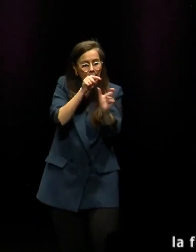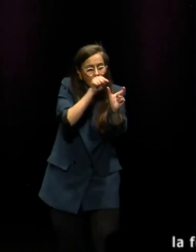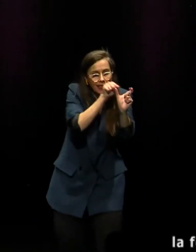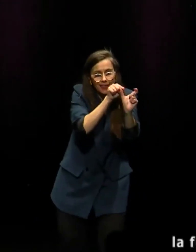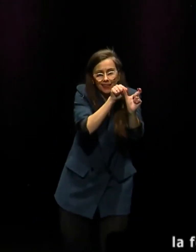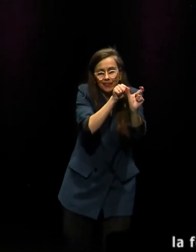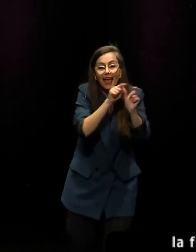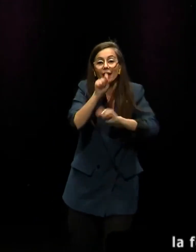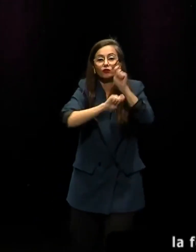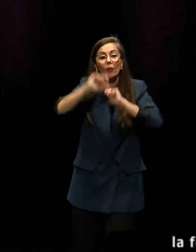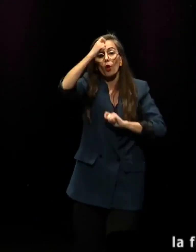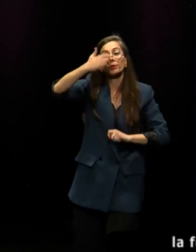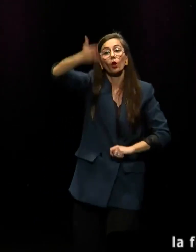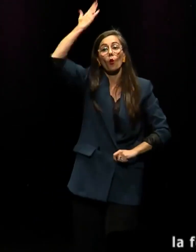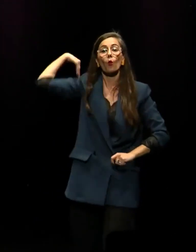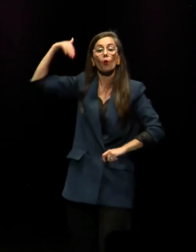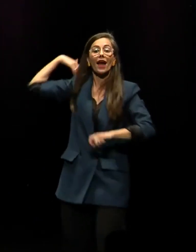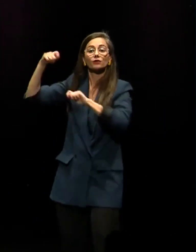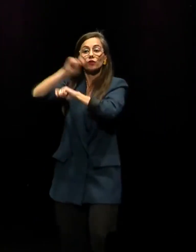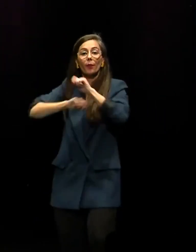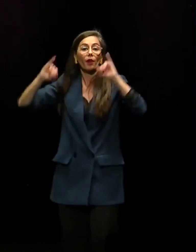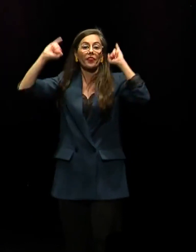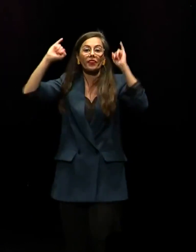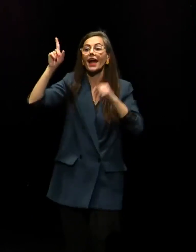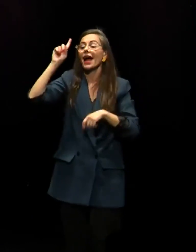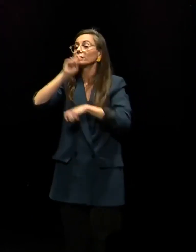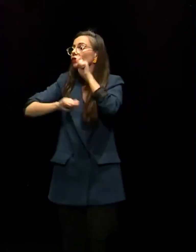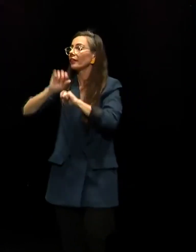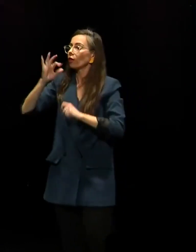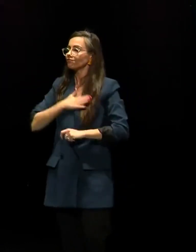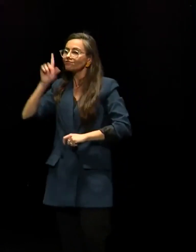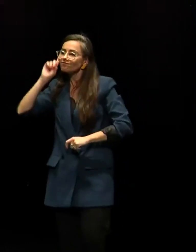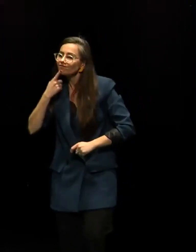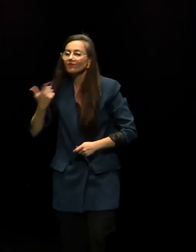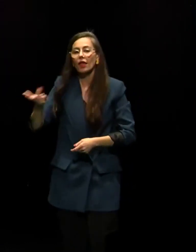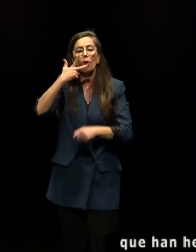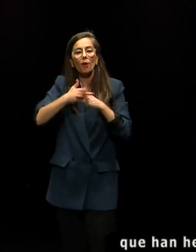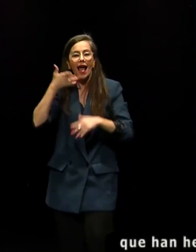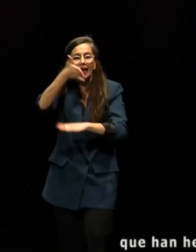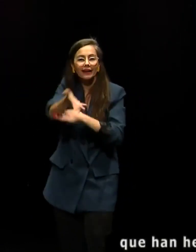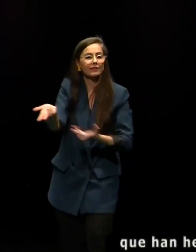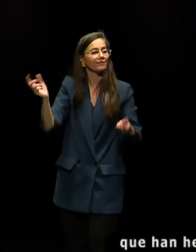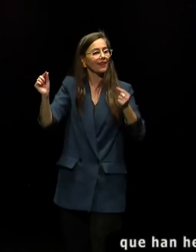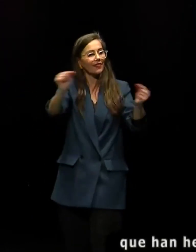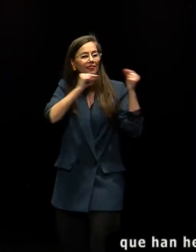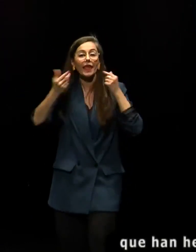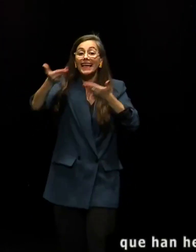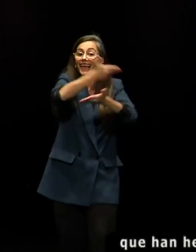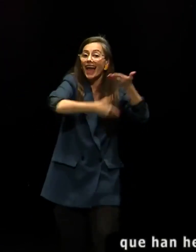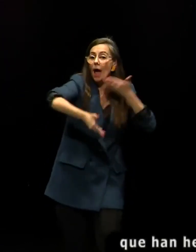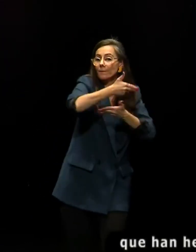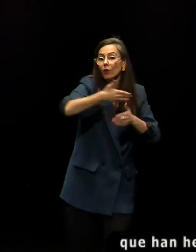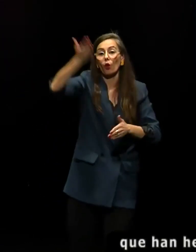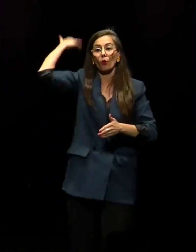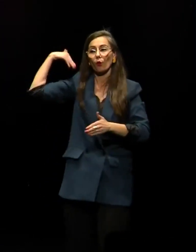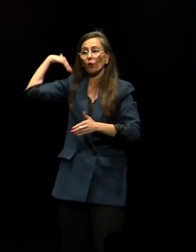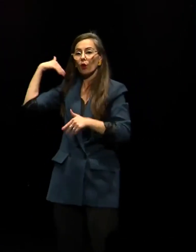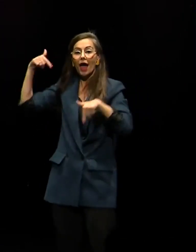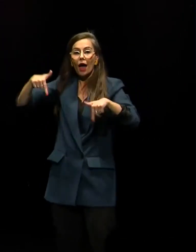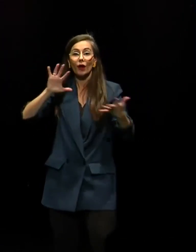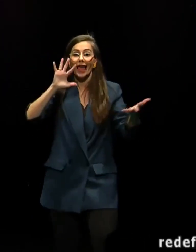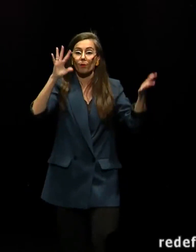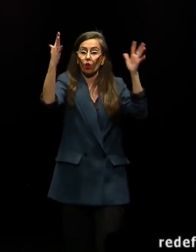¿no? Redefinir el concepto que tenemos de asociación a diferencia del que teníamos antes de un espacio lúdico,